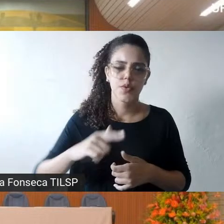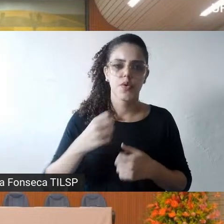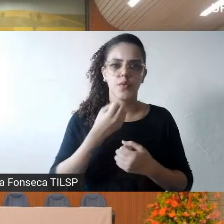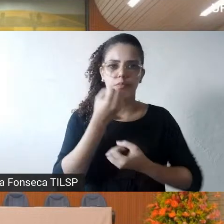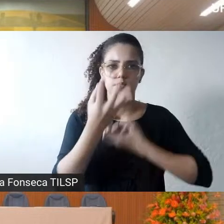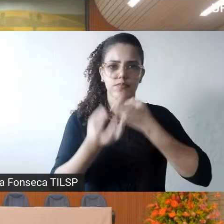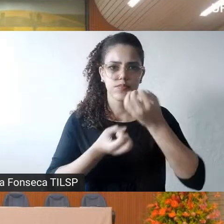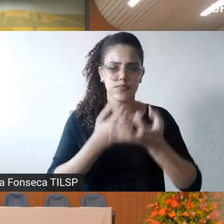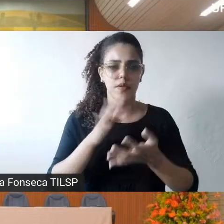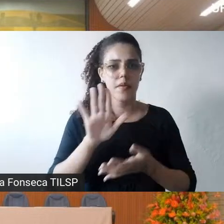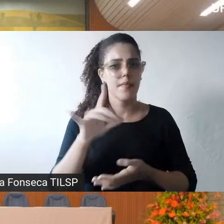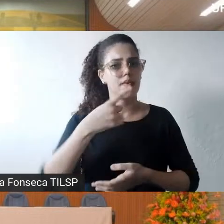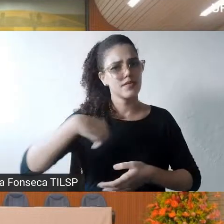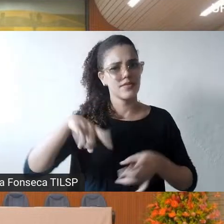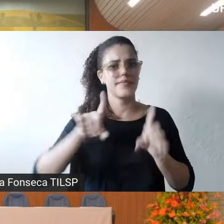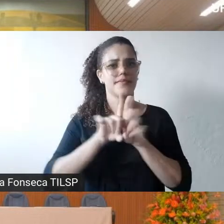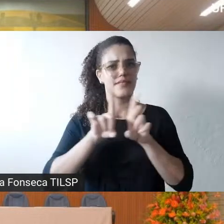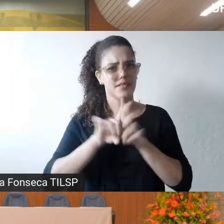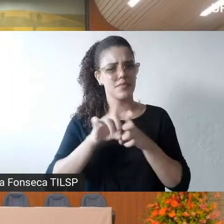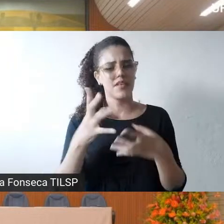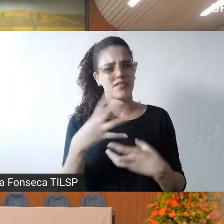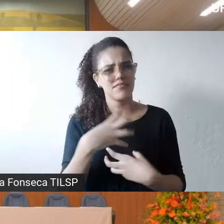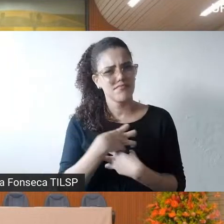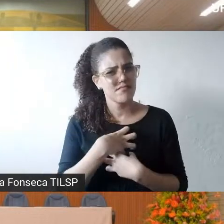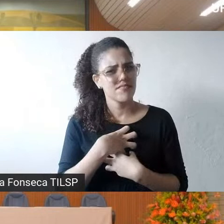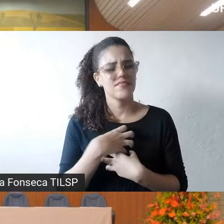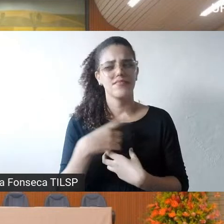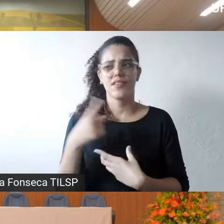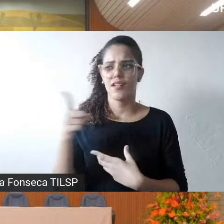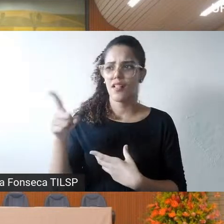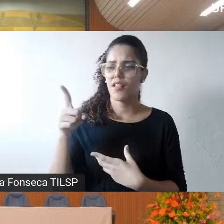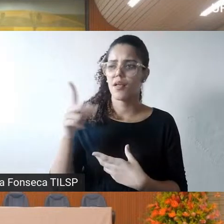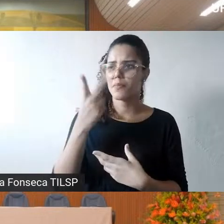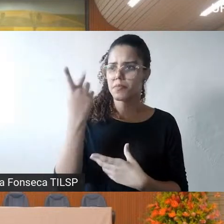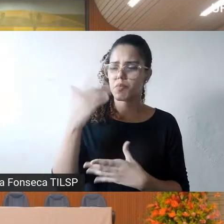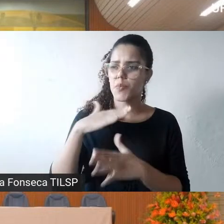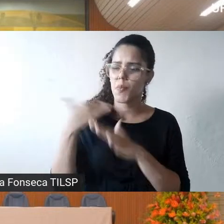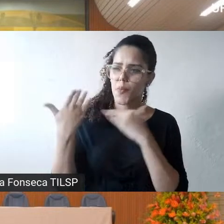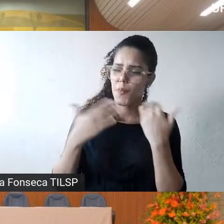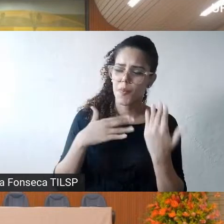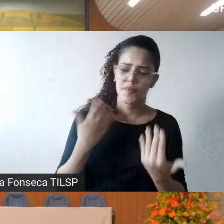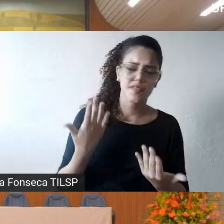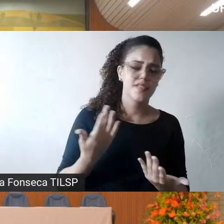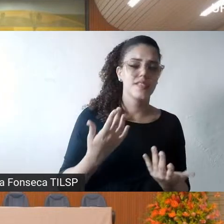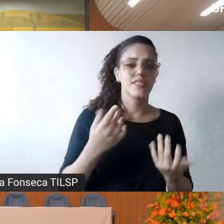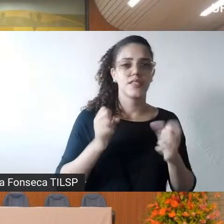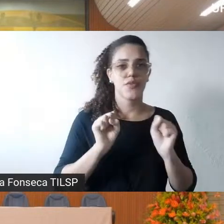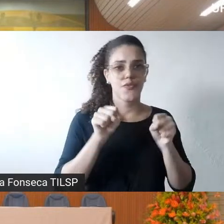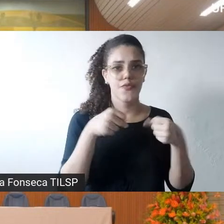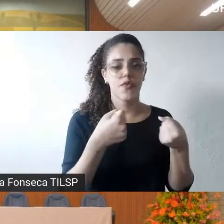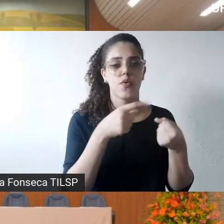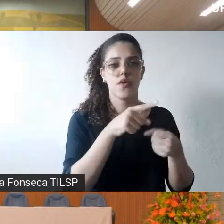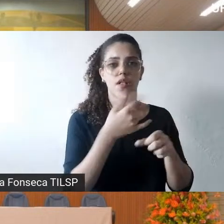estamos sofrendo perdas, lutando para manter a universidade funciona.